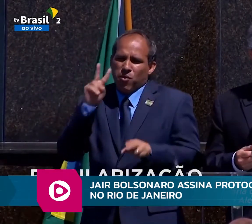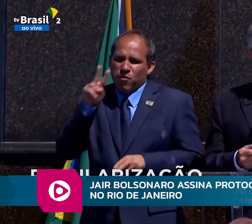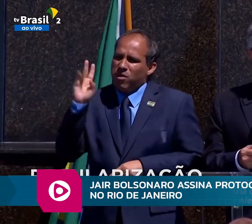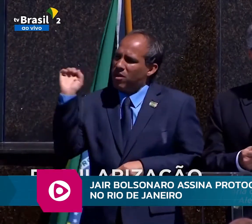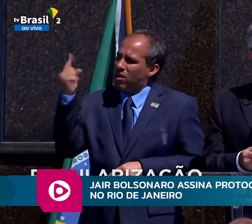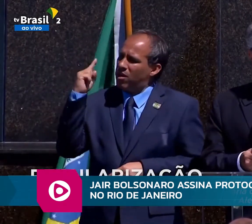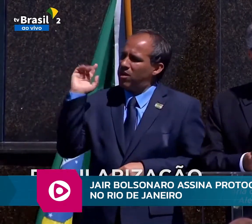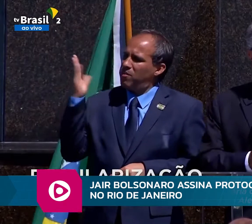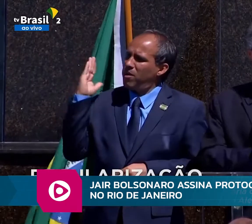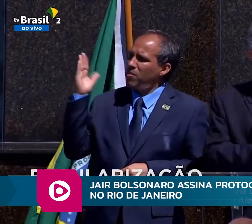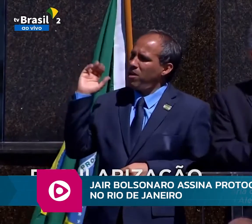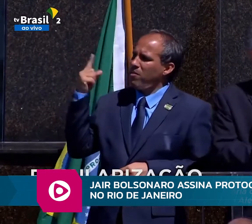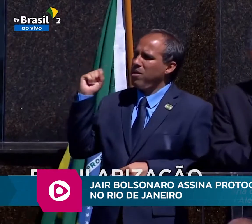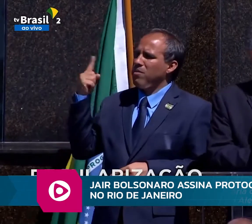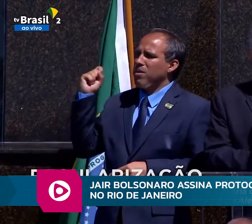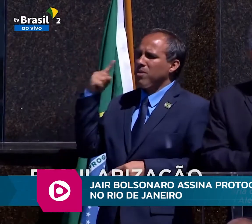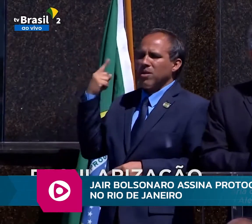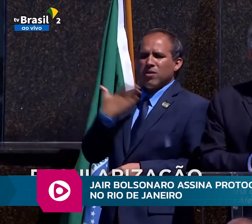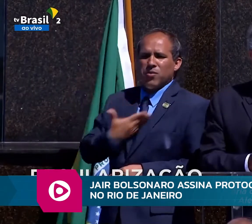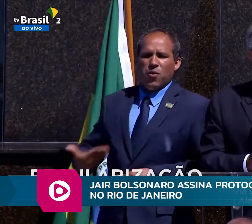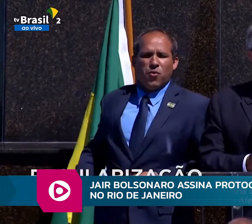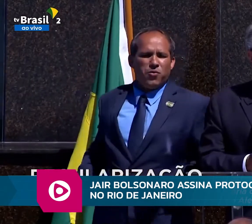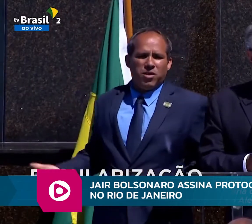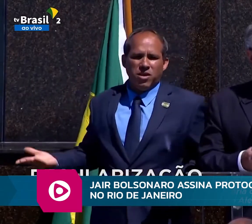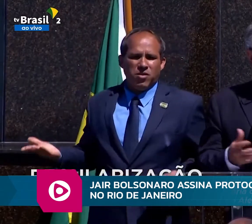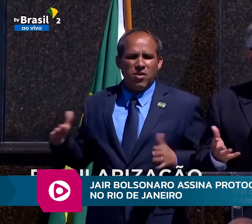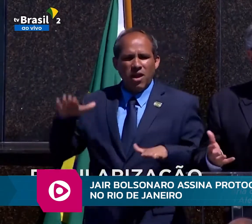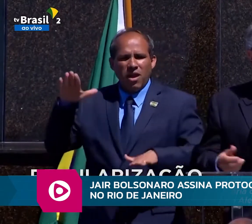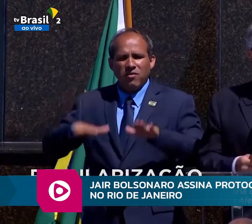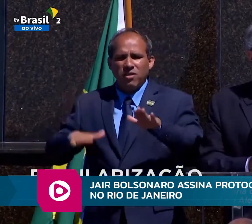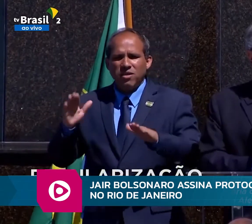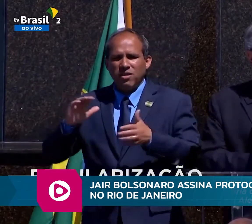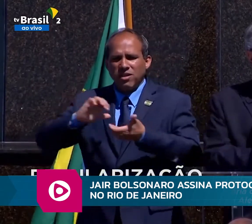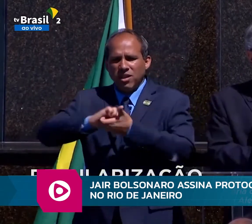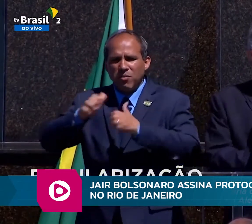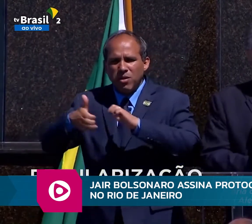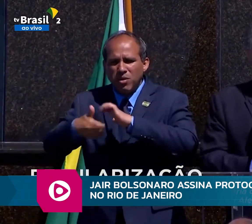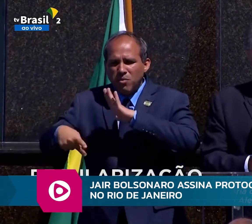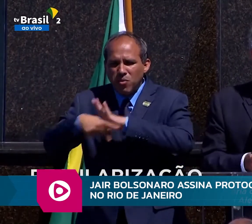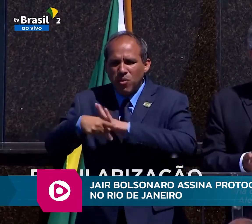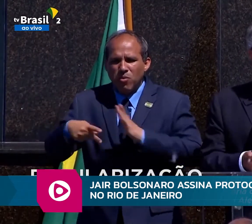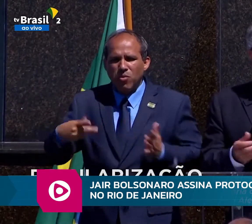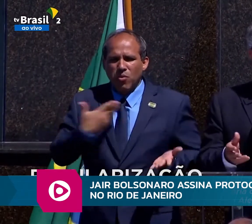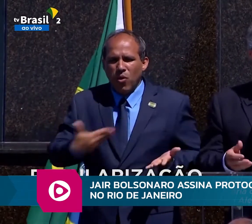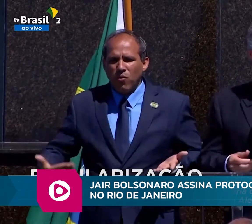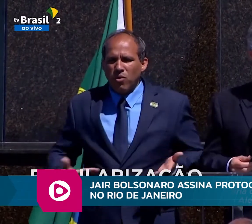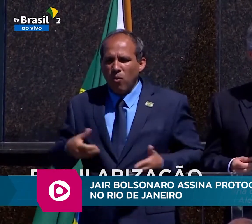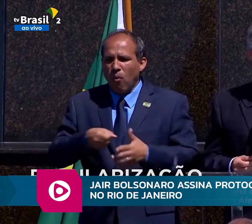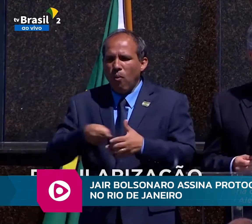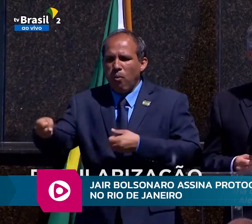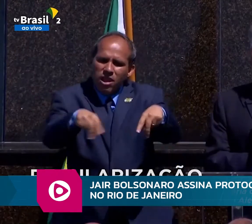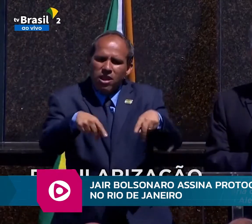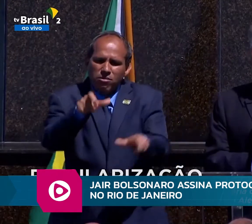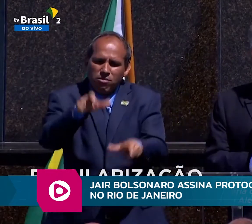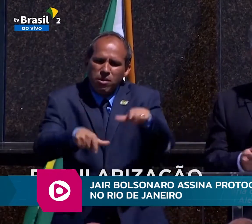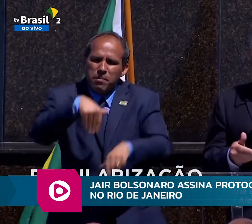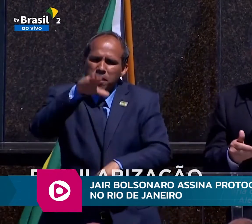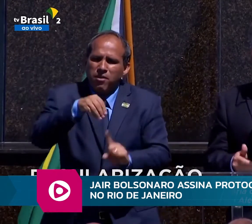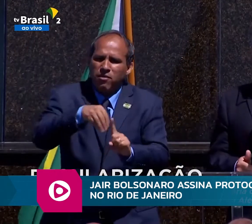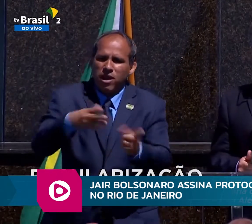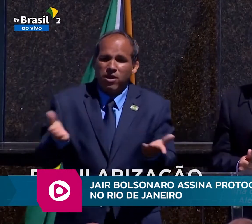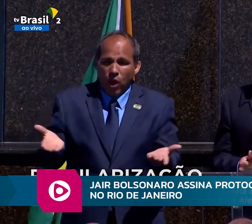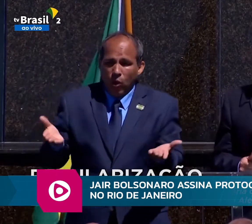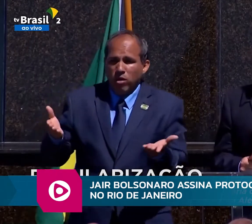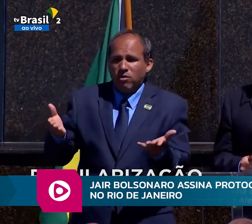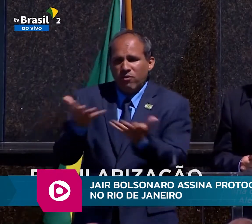passados às vezes sendo equipamentos estatais sendo aparelhados desviados os Fundos estão